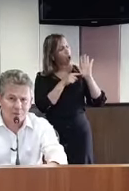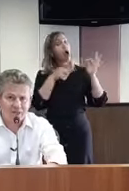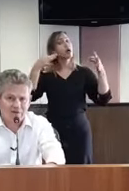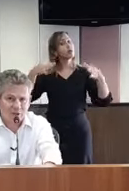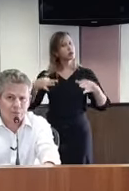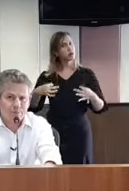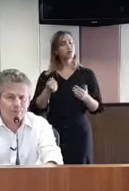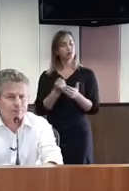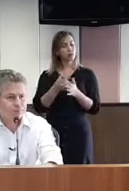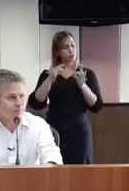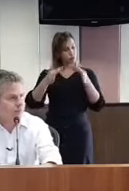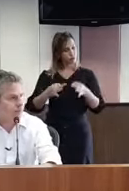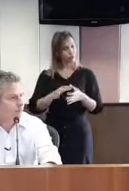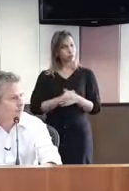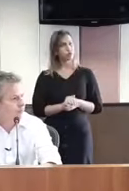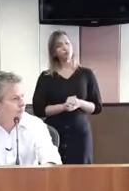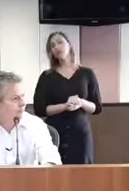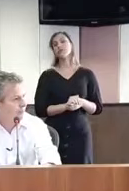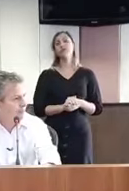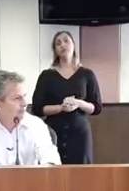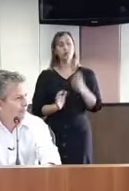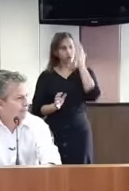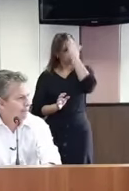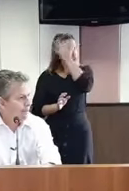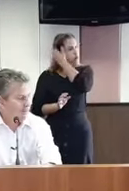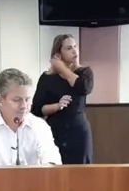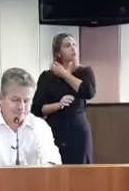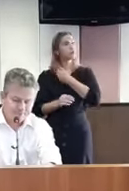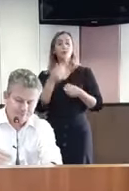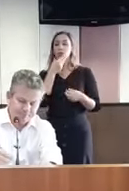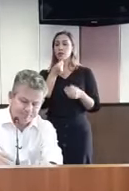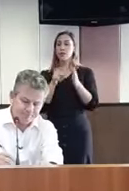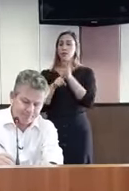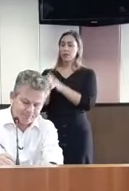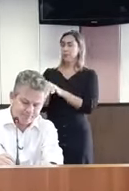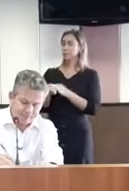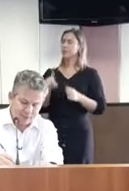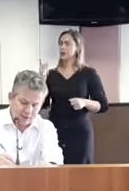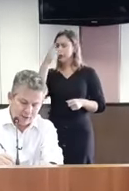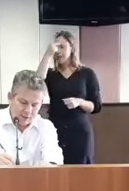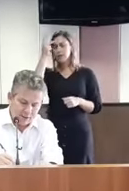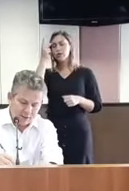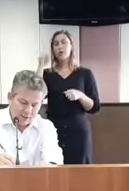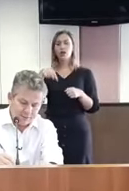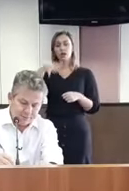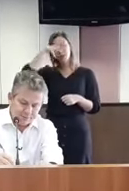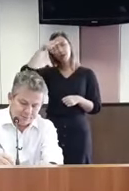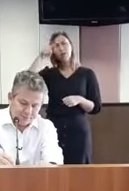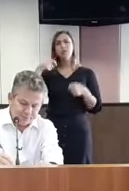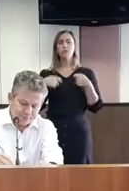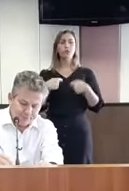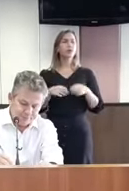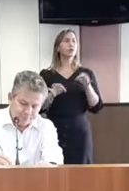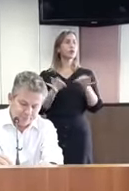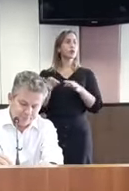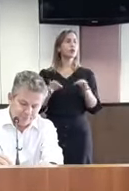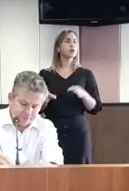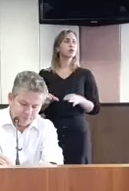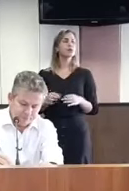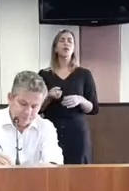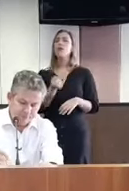seja preservado. Antônio Carlos Silva, da TV Vila Real Record. O cidadão matogrossense deve seguir mais recomendações.